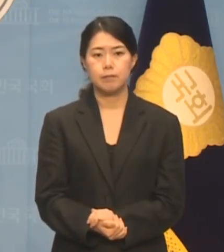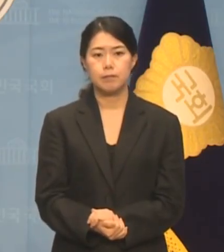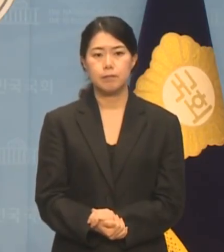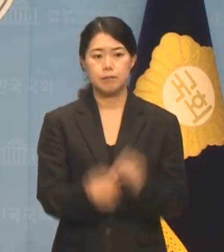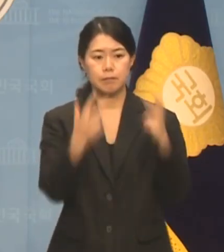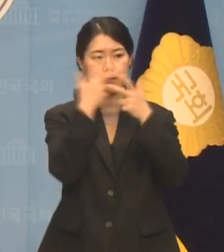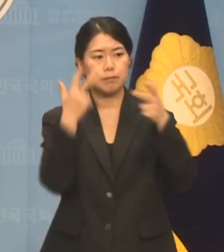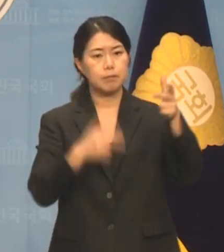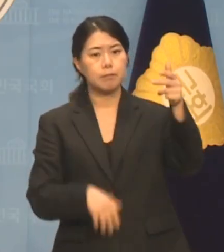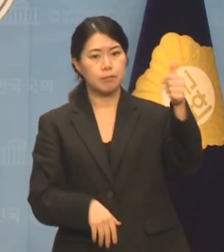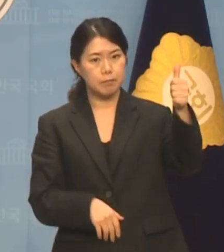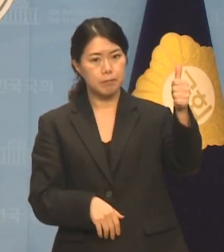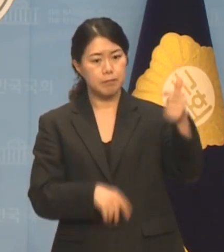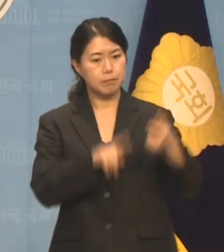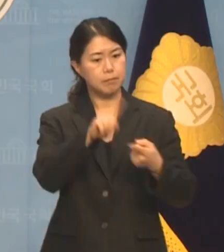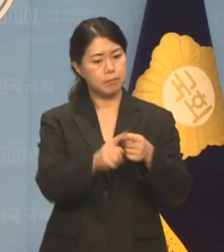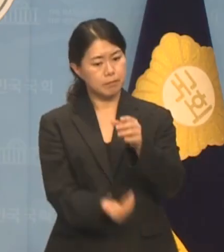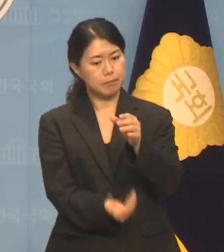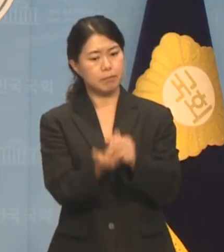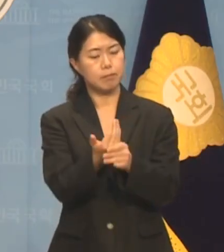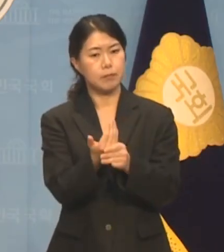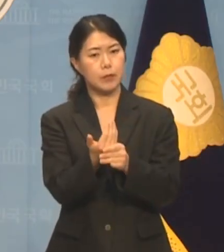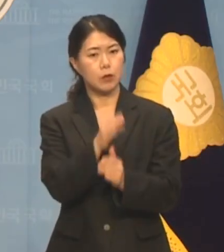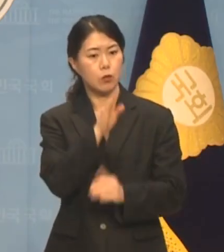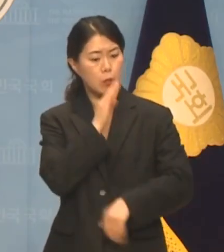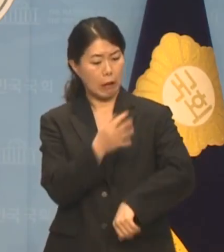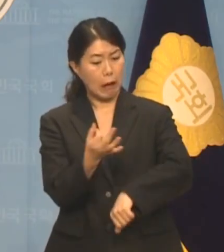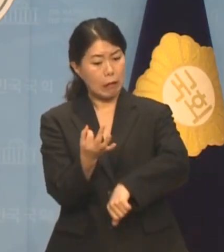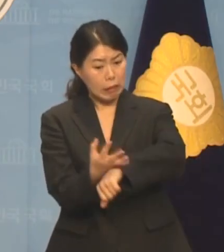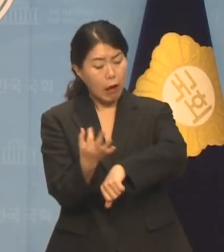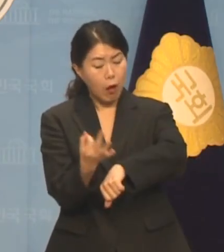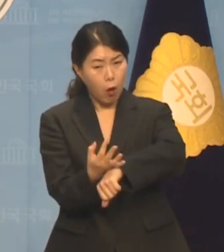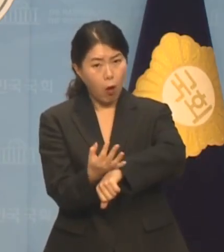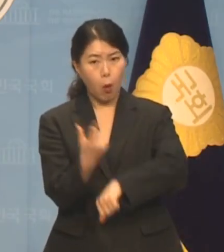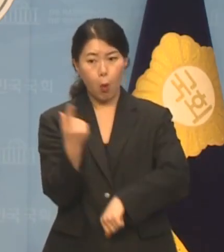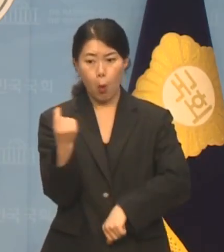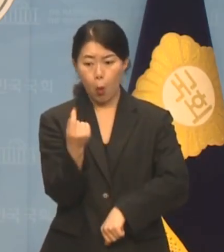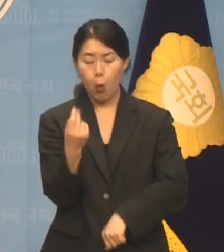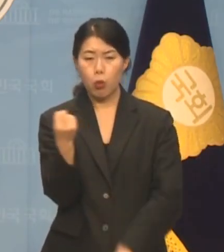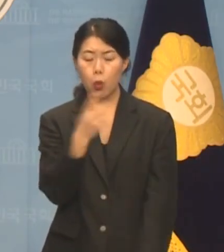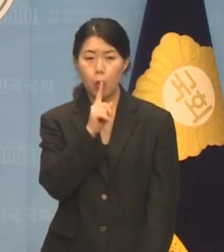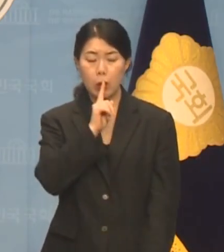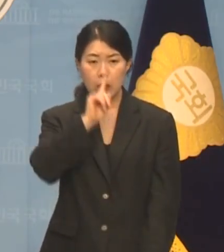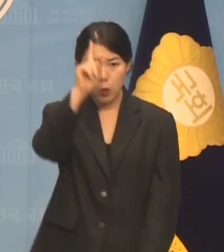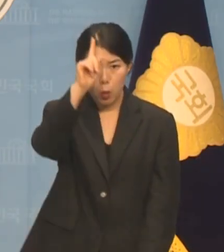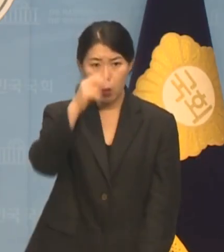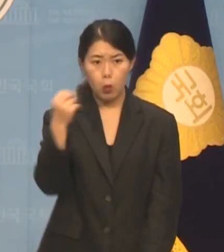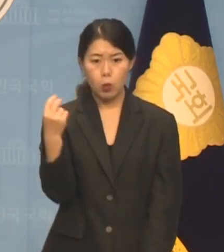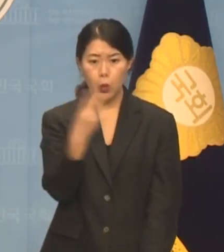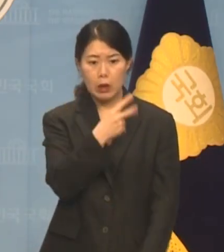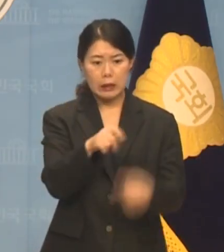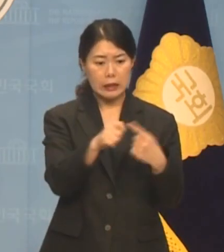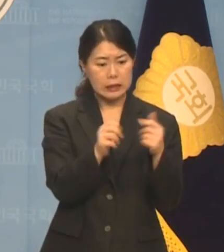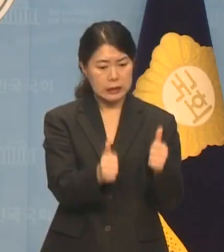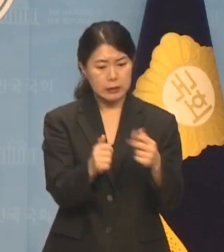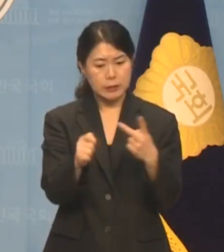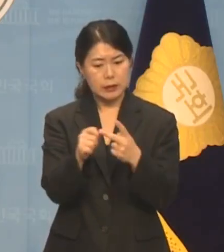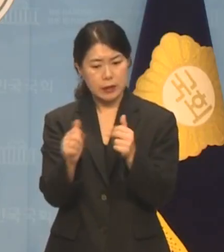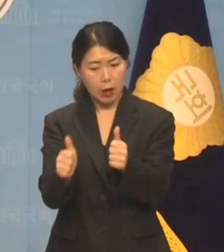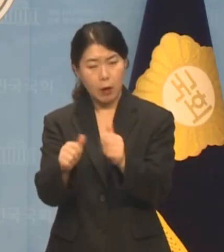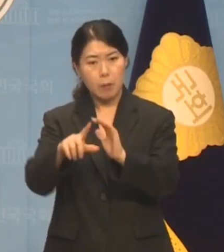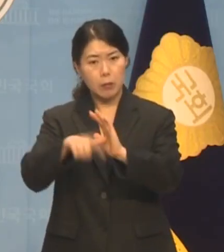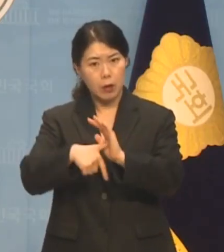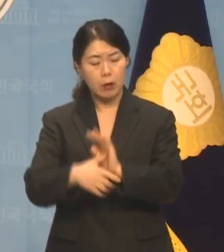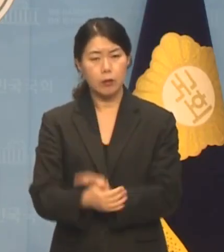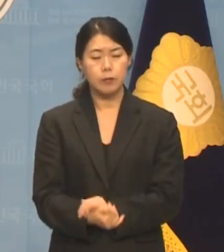이재명 대표에 대한 이 사안은 쟁점이 매우 간단하고 기소부터 제1심, 2심 재판을